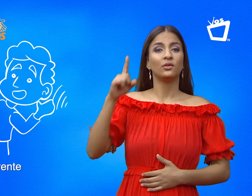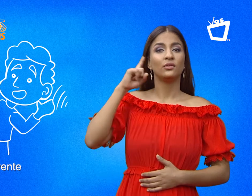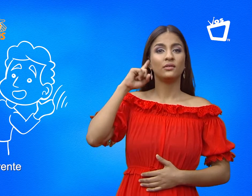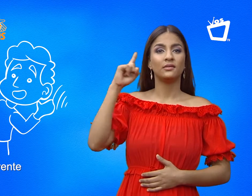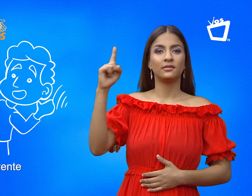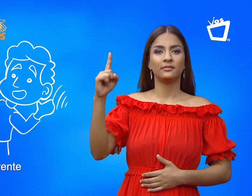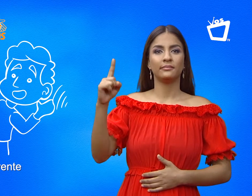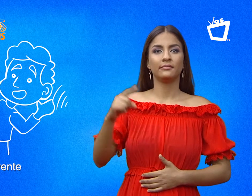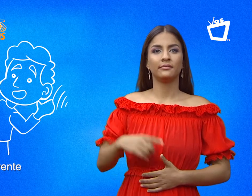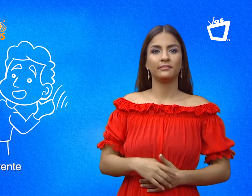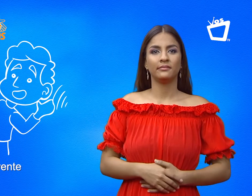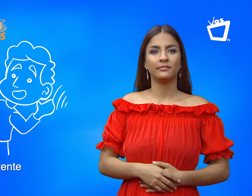oyente